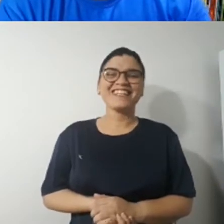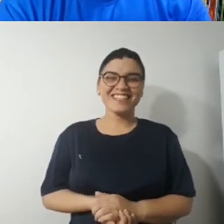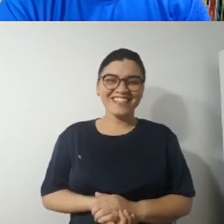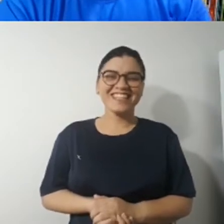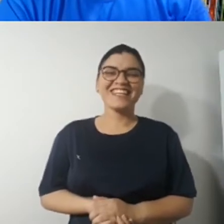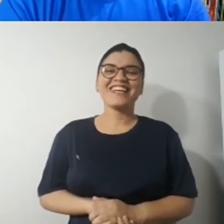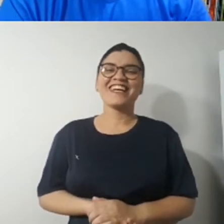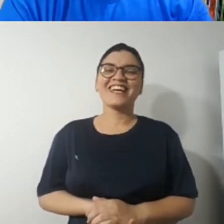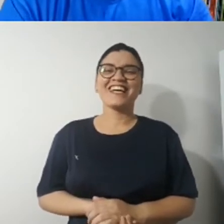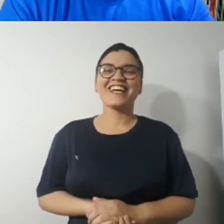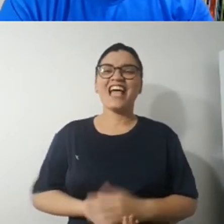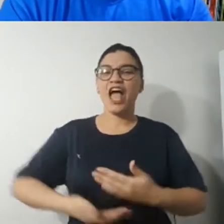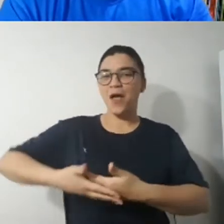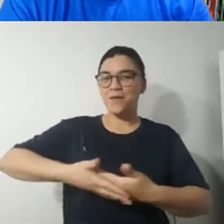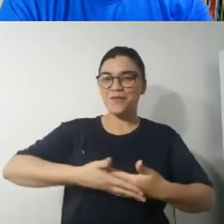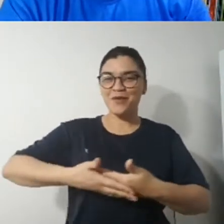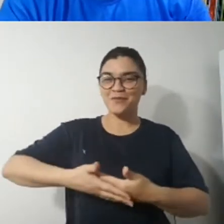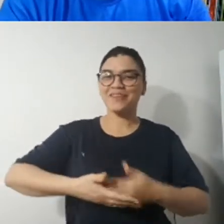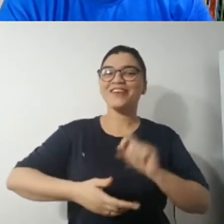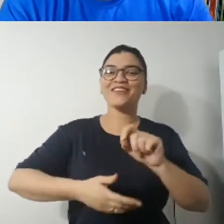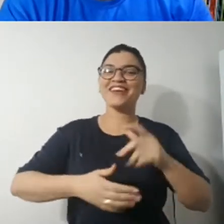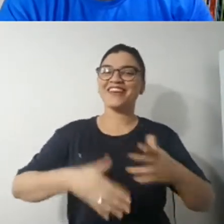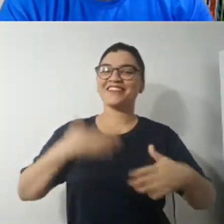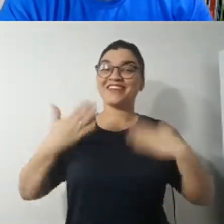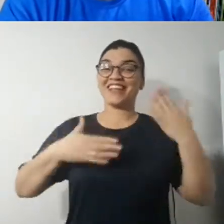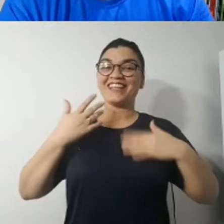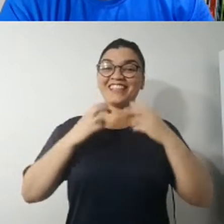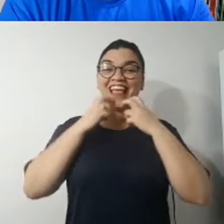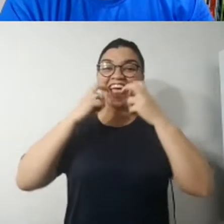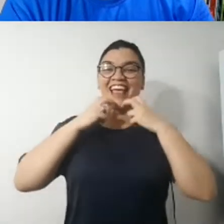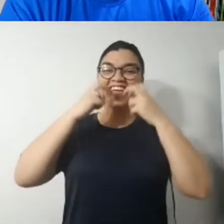Ela tá feliz, olha aí, coisa, né?